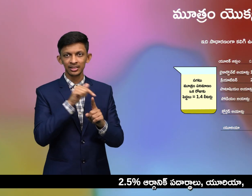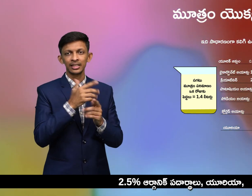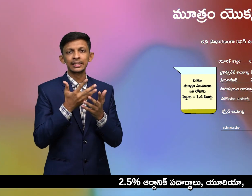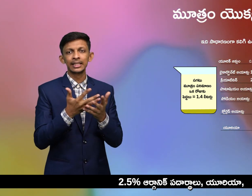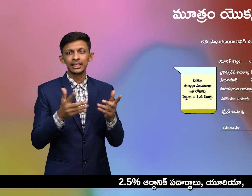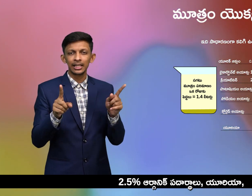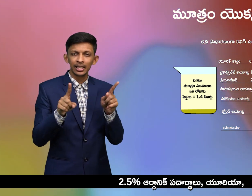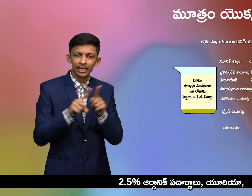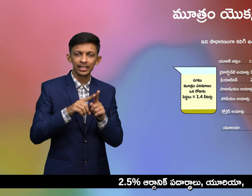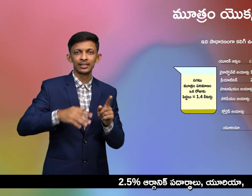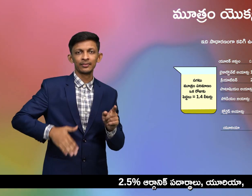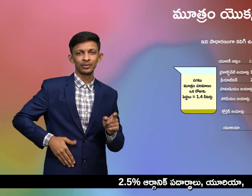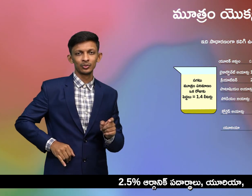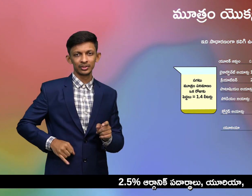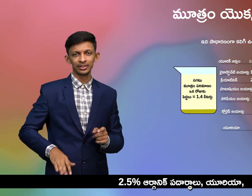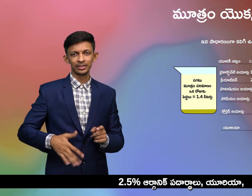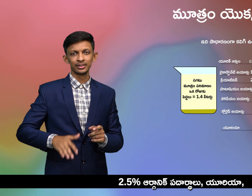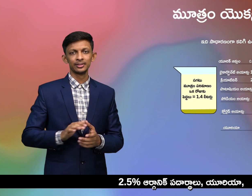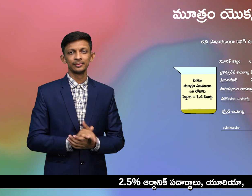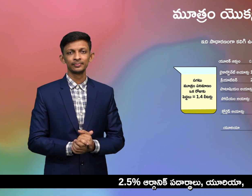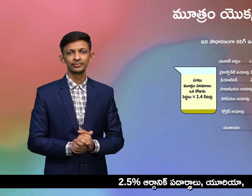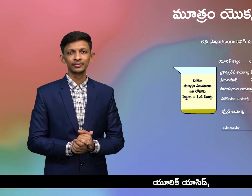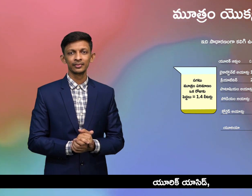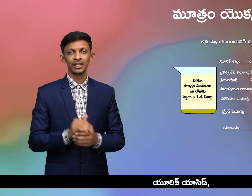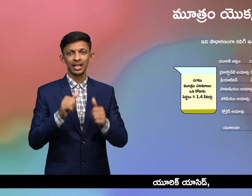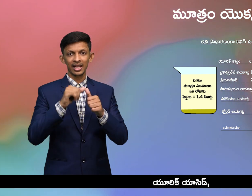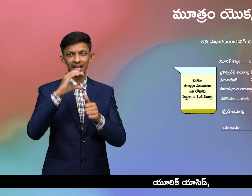2.5% ఆర్గానిక్ పదార్థాలు, యూరియా, యూరిక్ యాసిడ్,